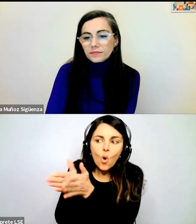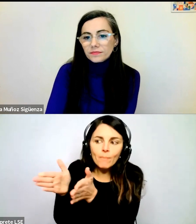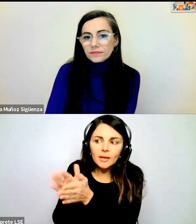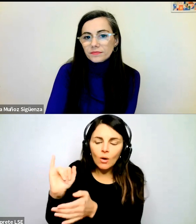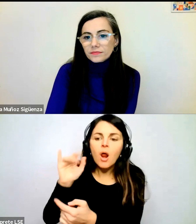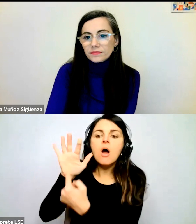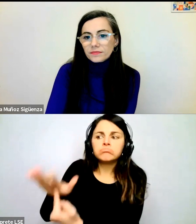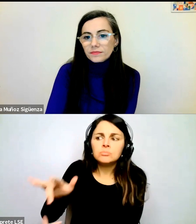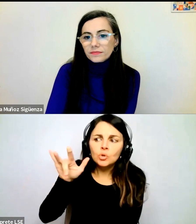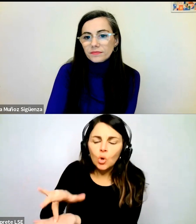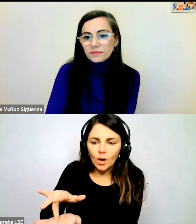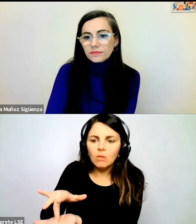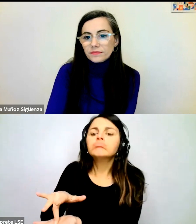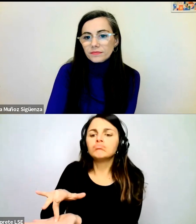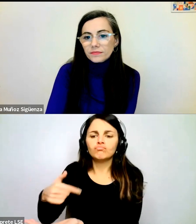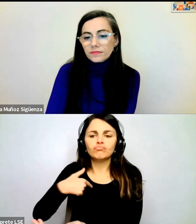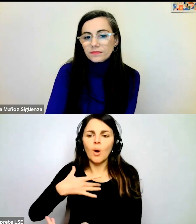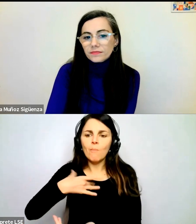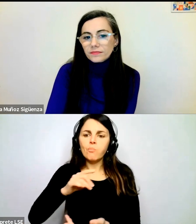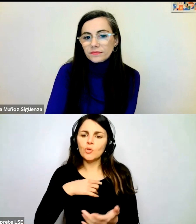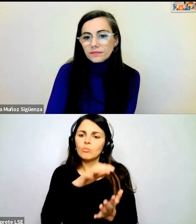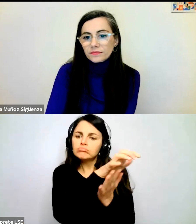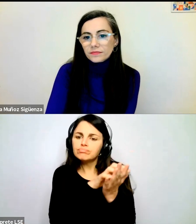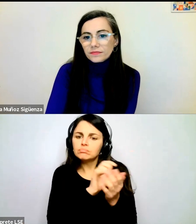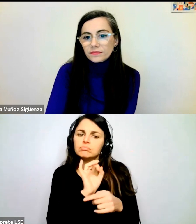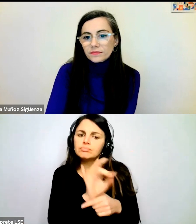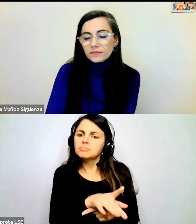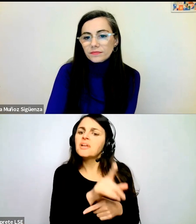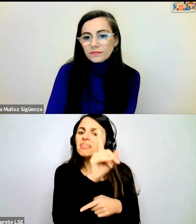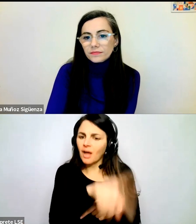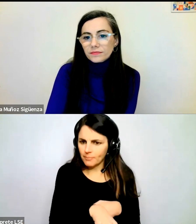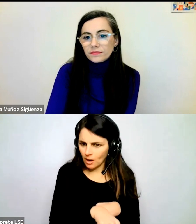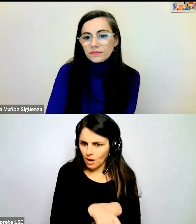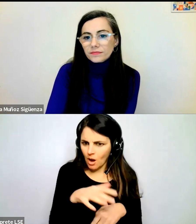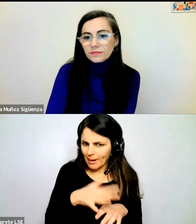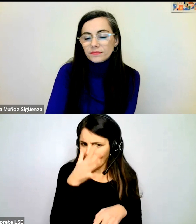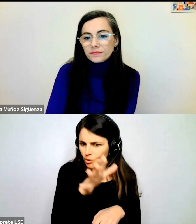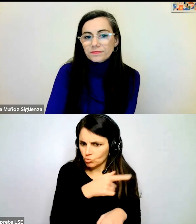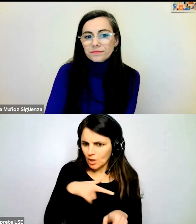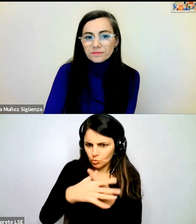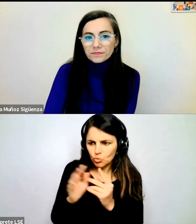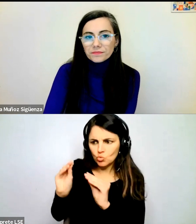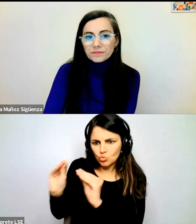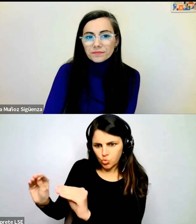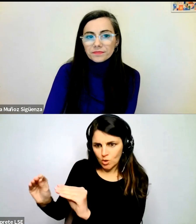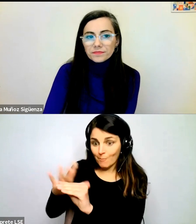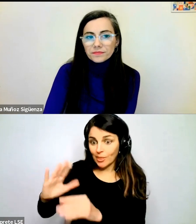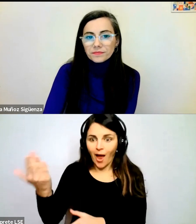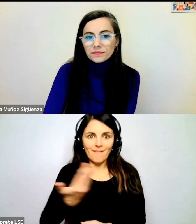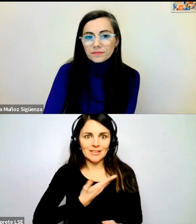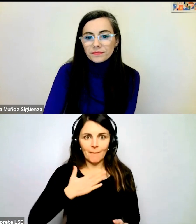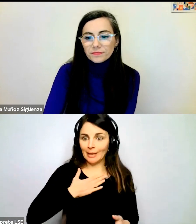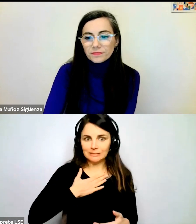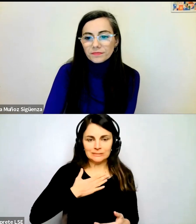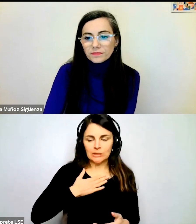ponerse en contacto con la Inspección de Trabajo y que se tramite una denuncia y que vaya un